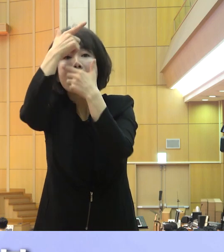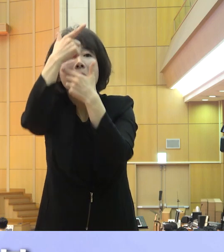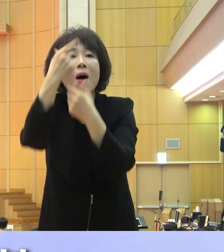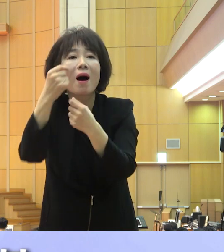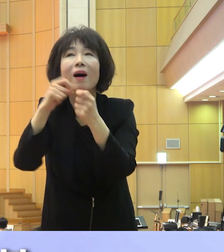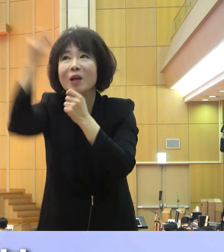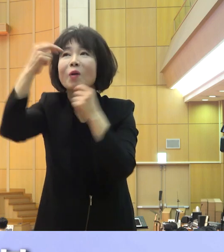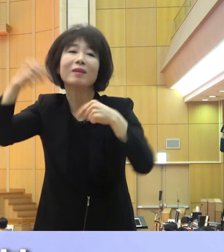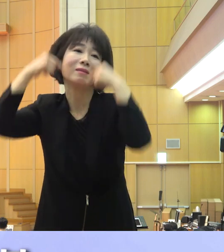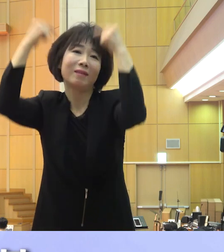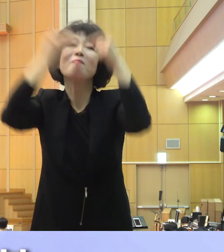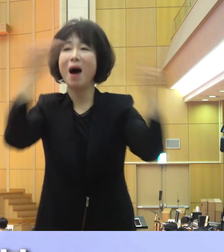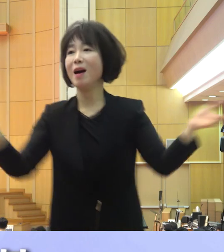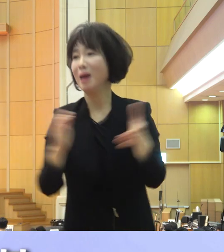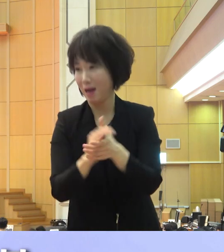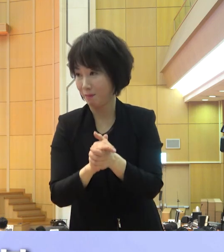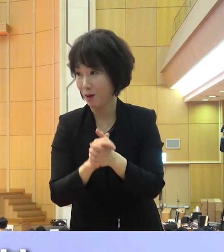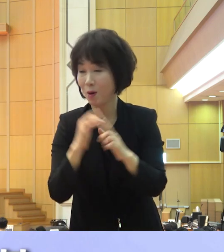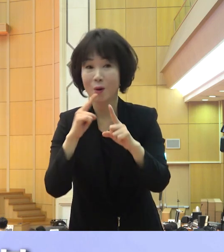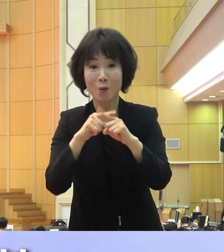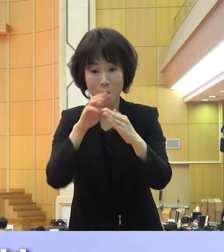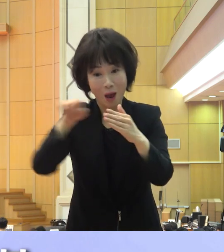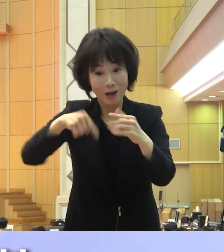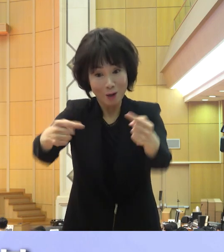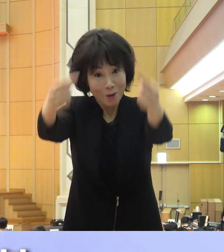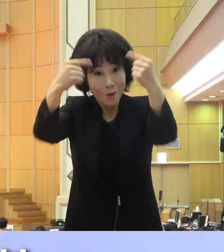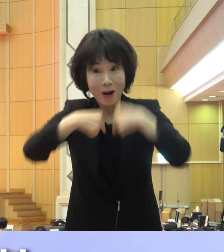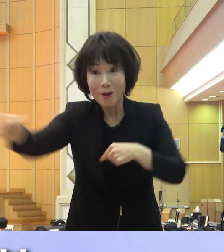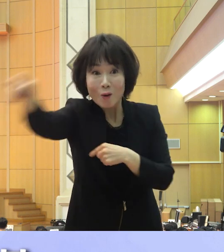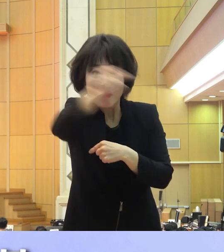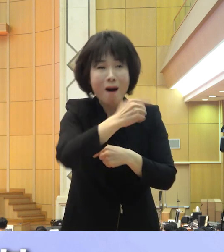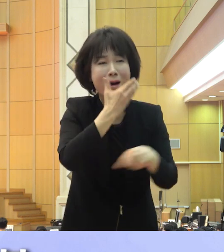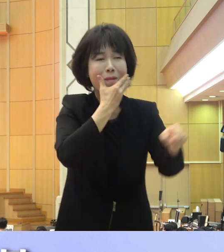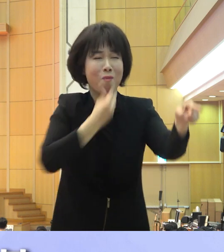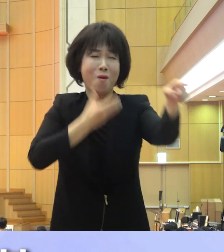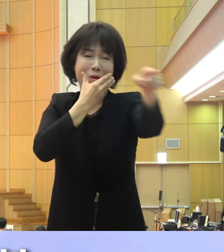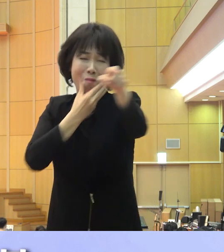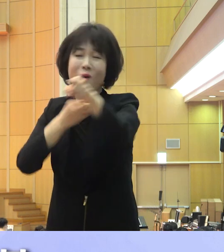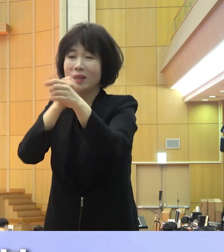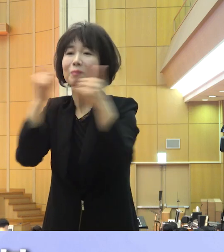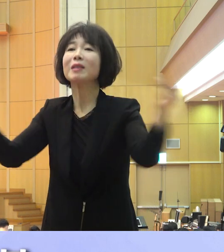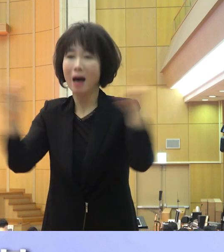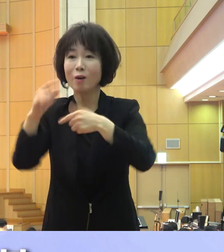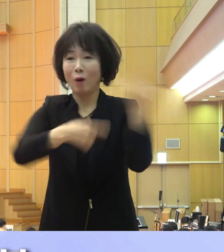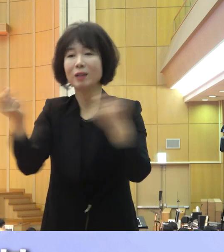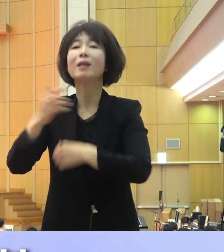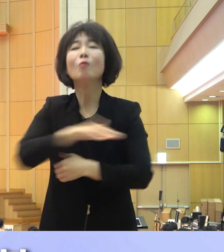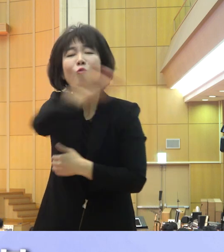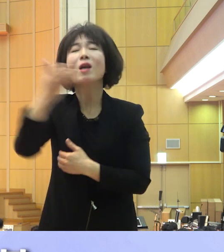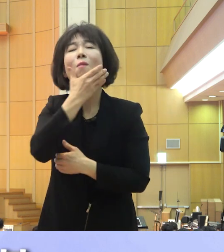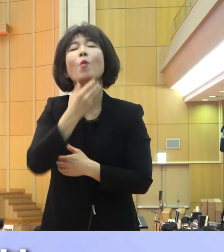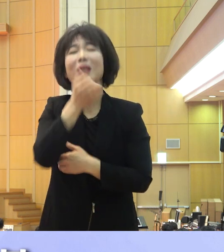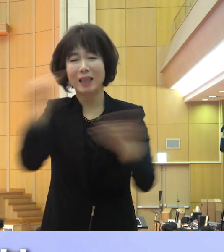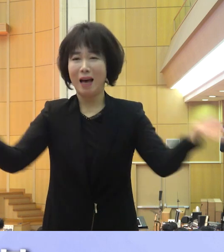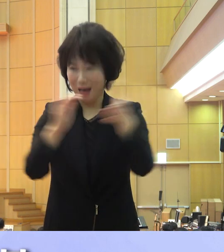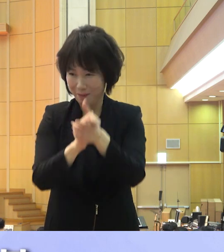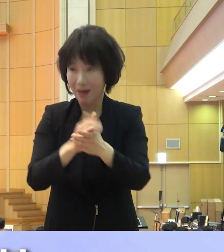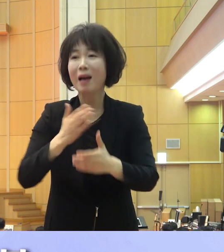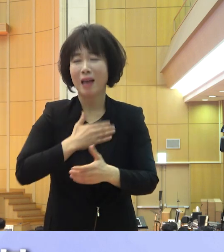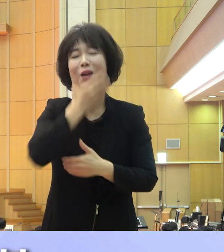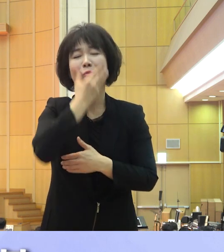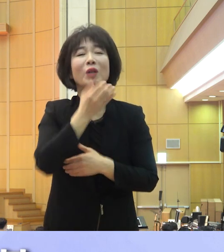복 있는 사람입니다. 옆에 분들과 인사하겠습니다. 우리는 복 있는 사람입니다.